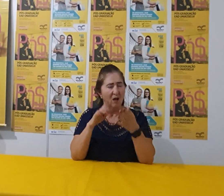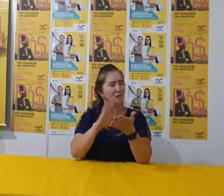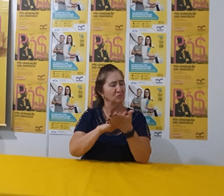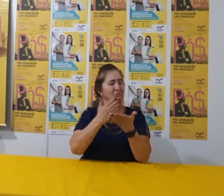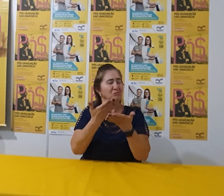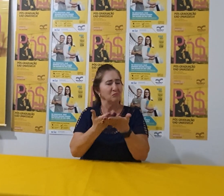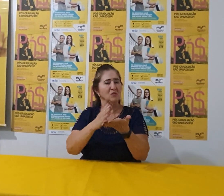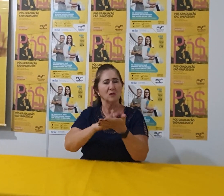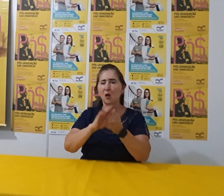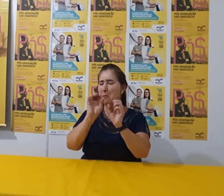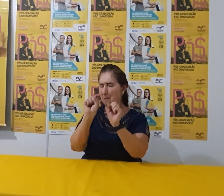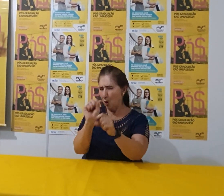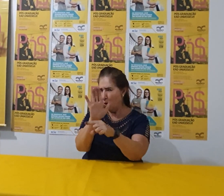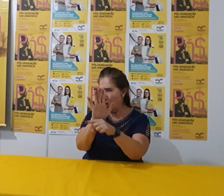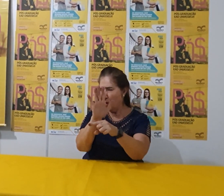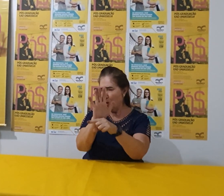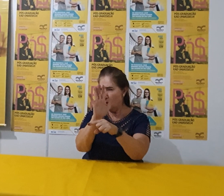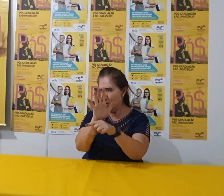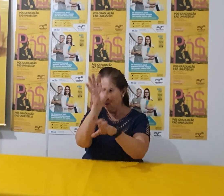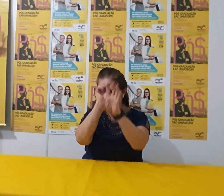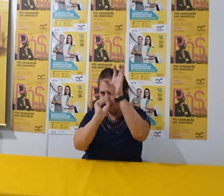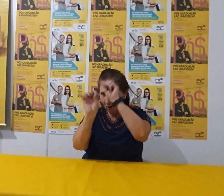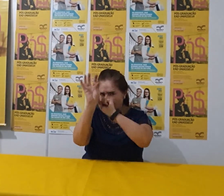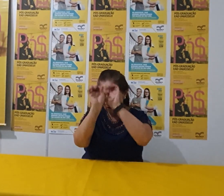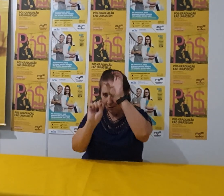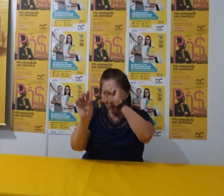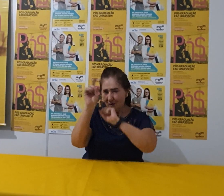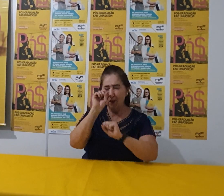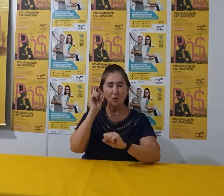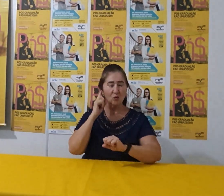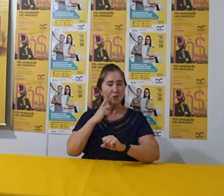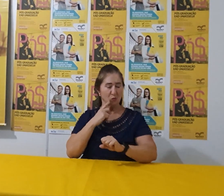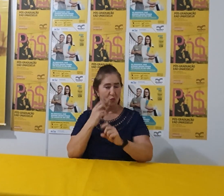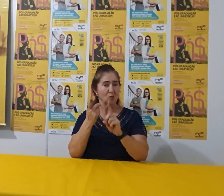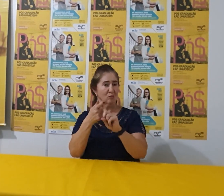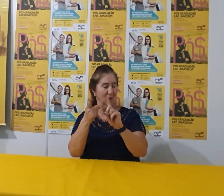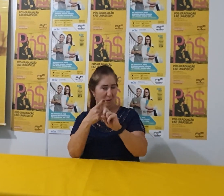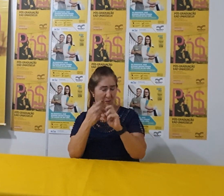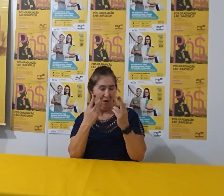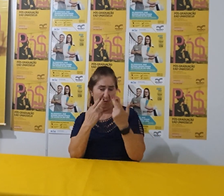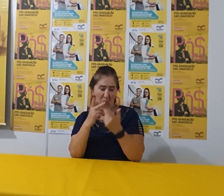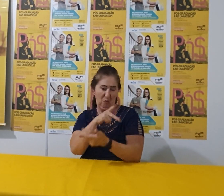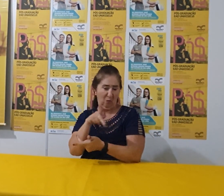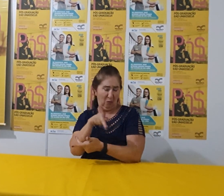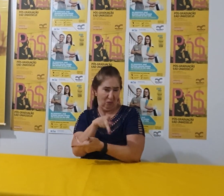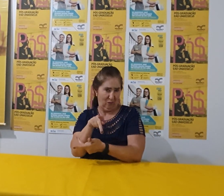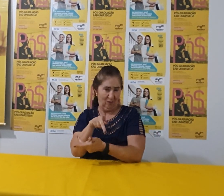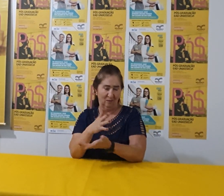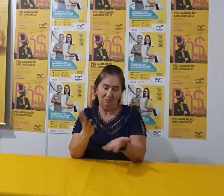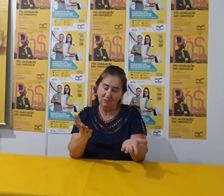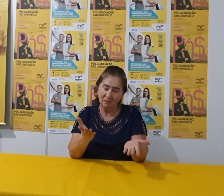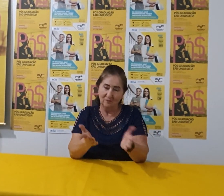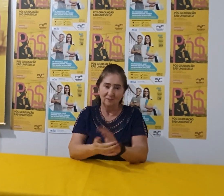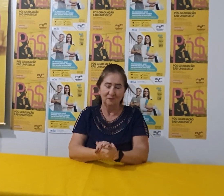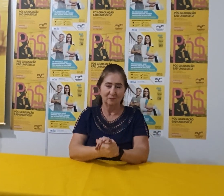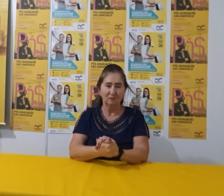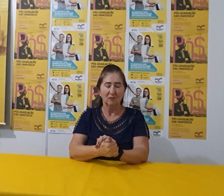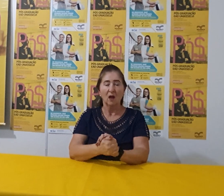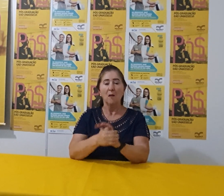pode contribuir para a aprendizagem do aluno, assim como o trabalho docente? Enquanto metodologia utilizada